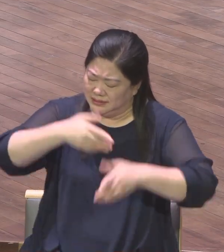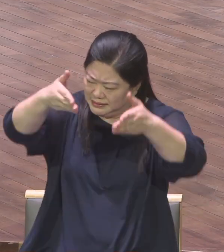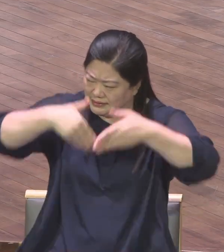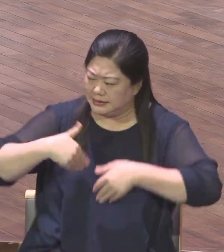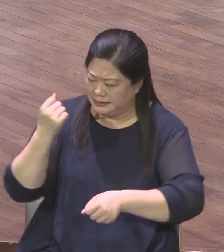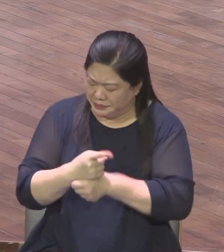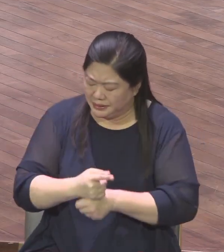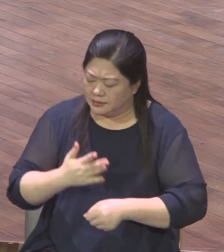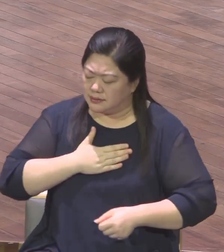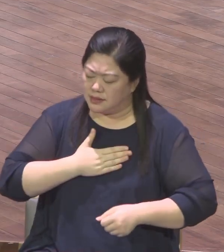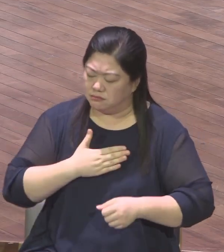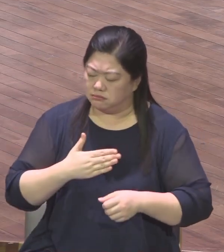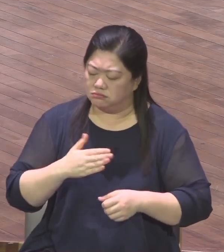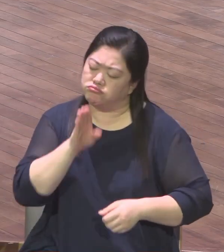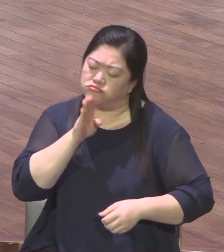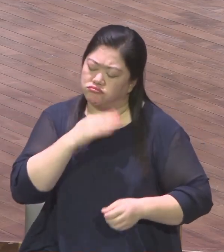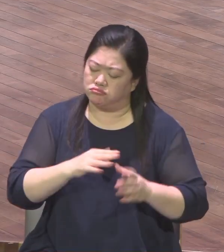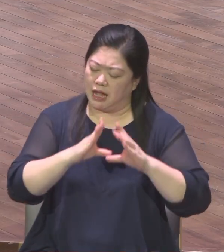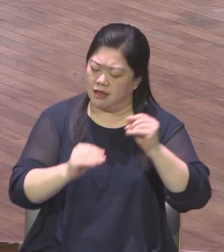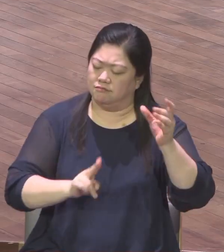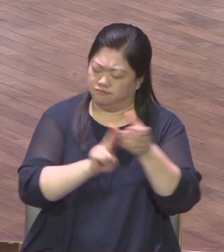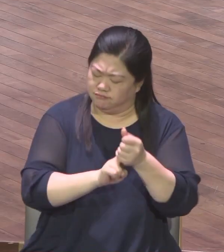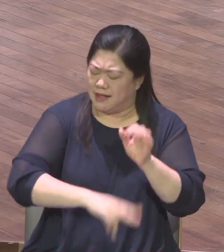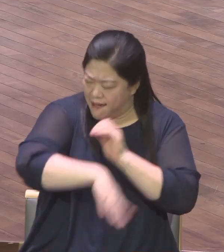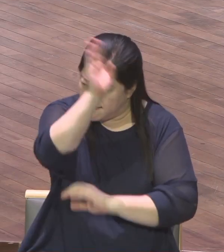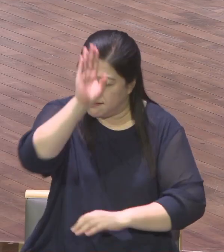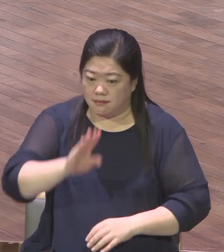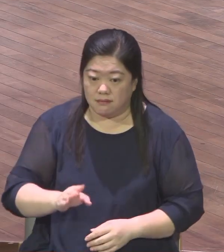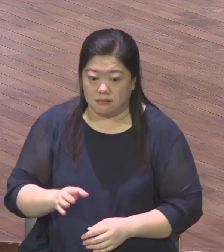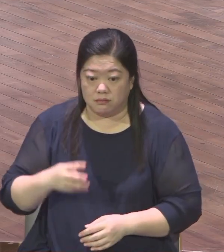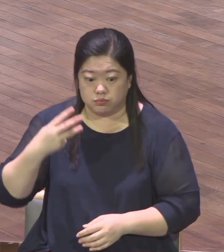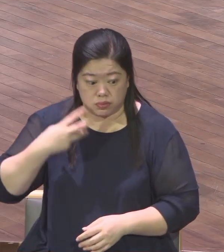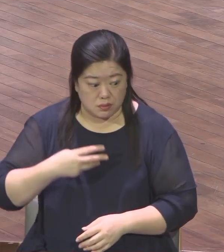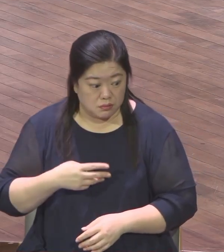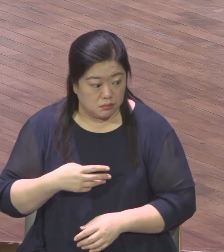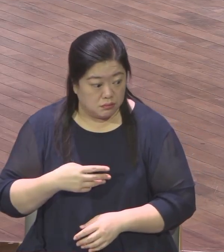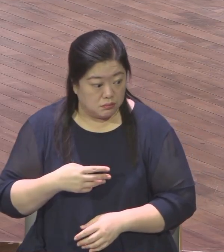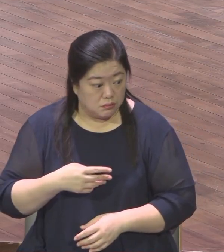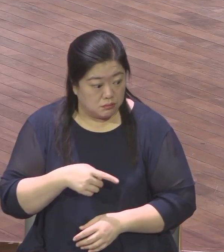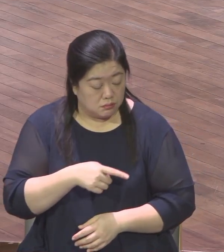에레미야까지 강제로 데리고 애굽으로 갑니다.